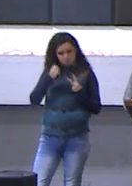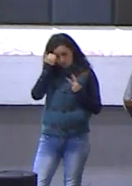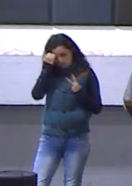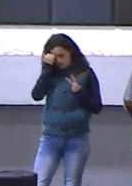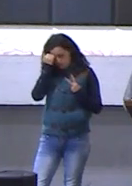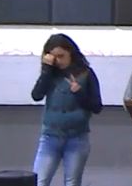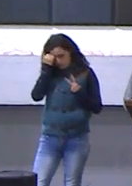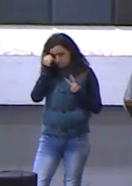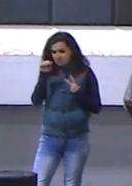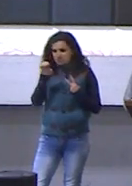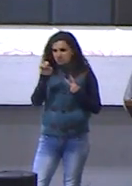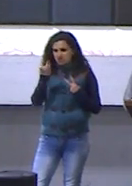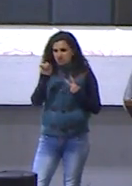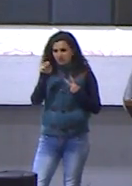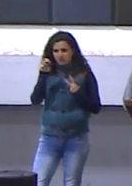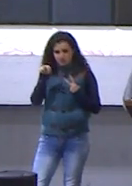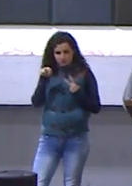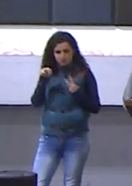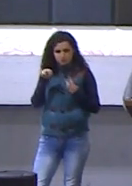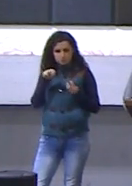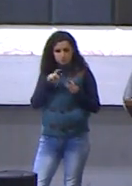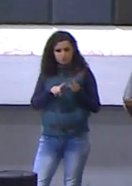el profesor efraín serna